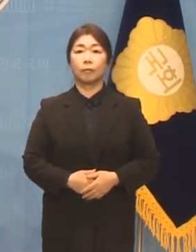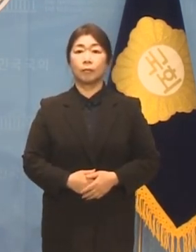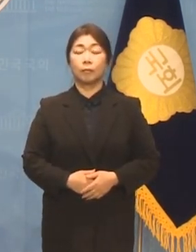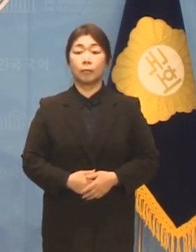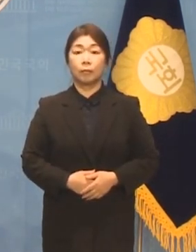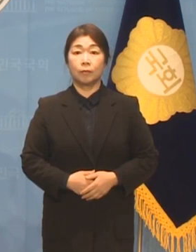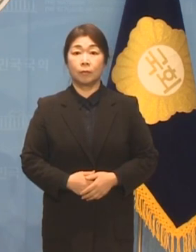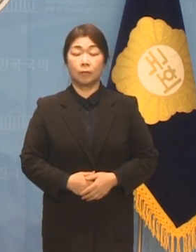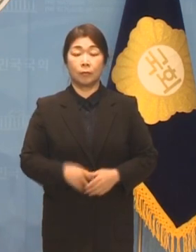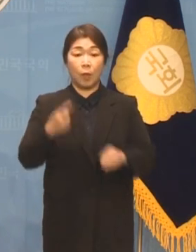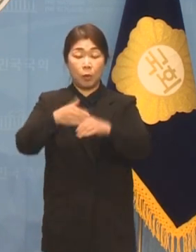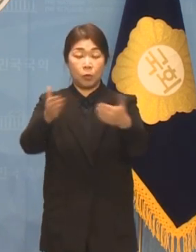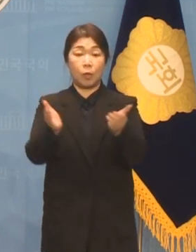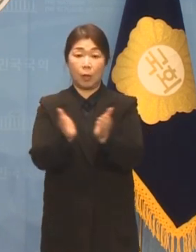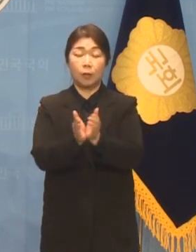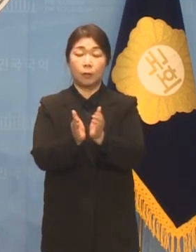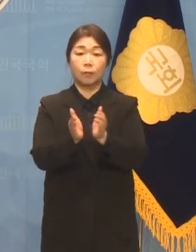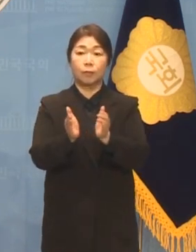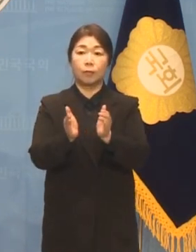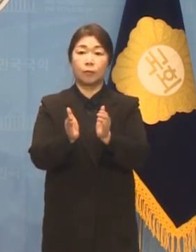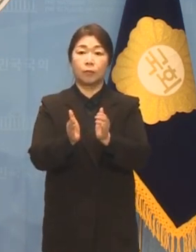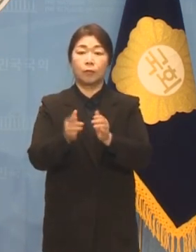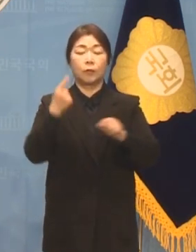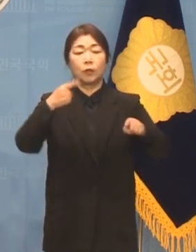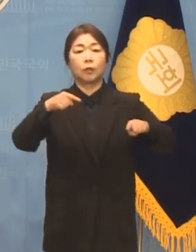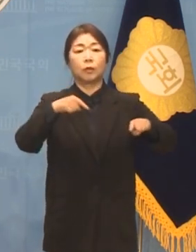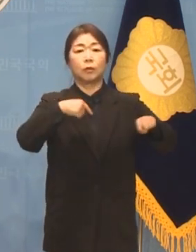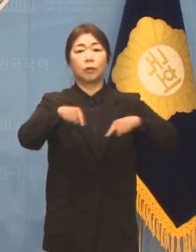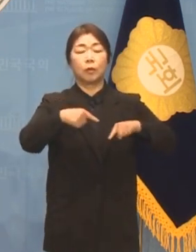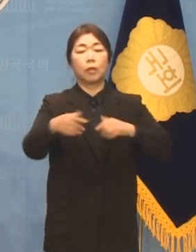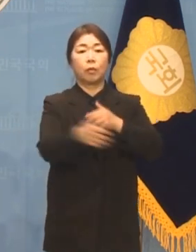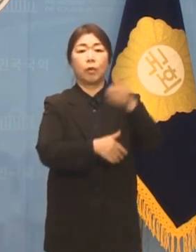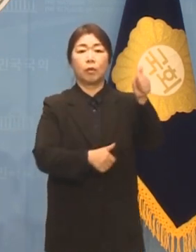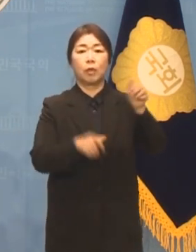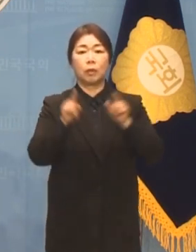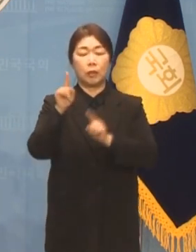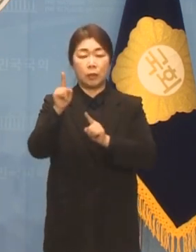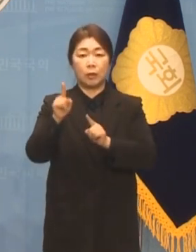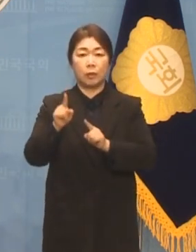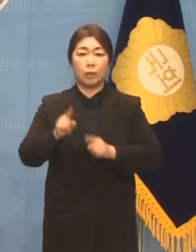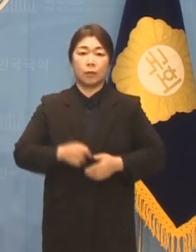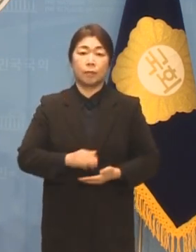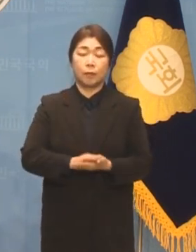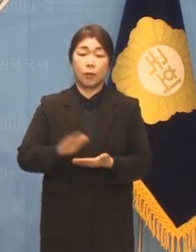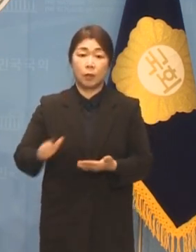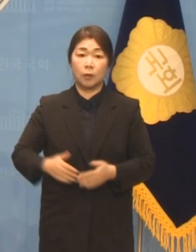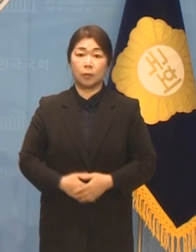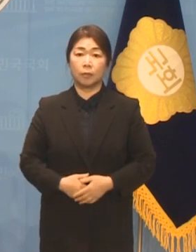네, 더불어민주당 정책위원회 의장 이계호입니다.